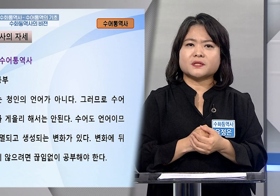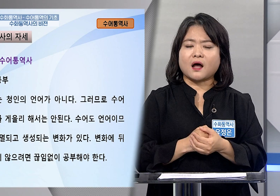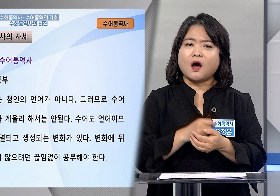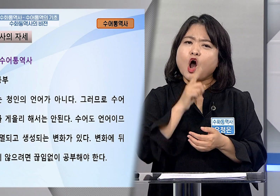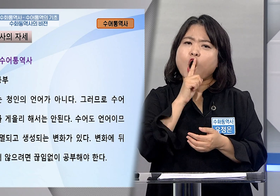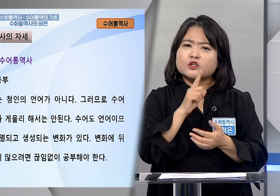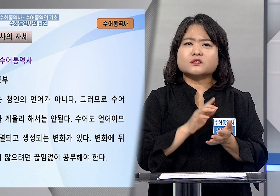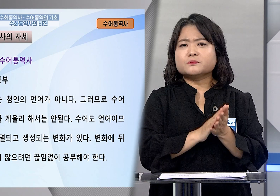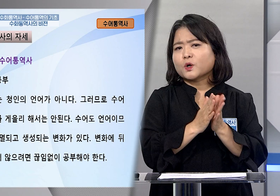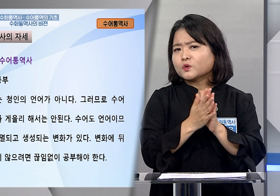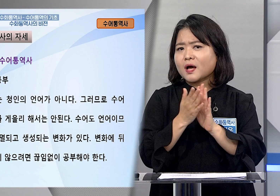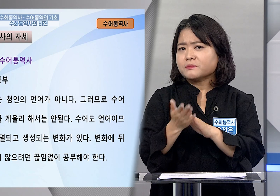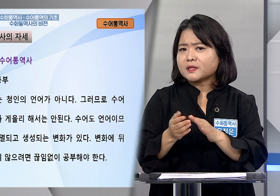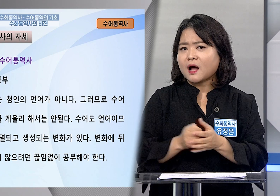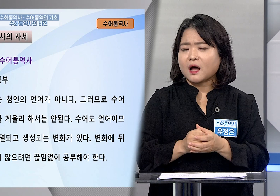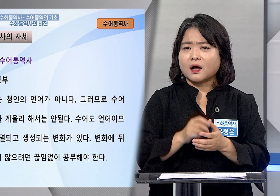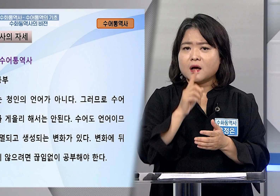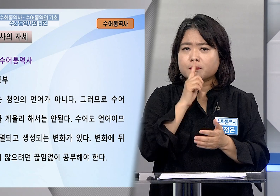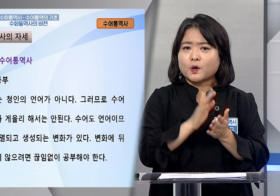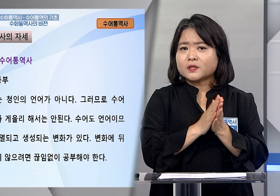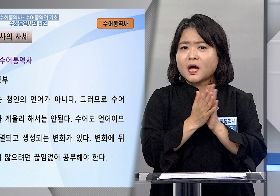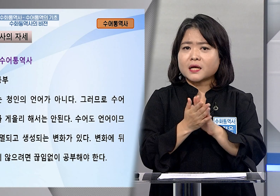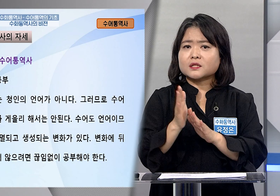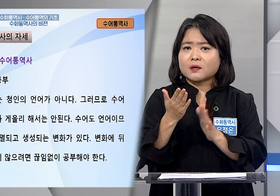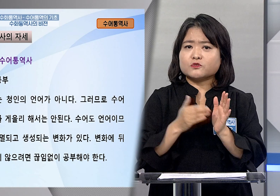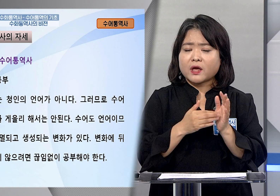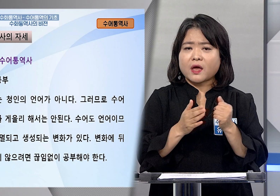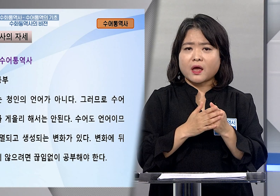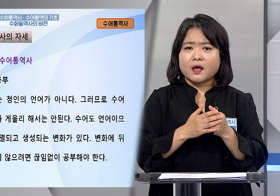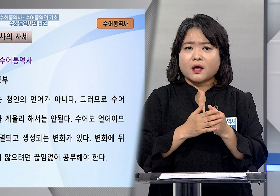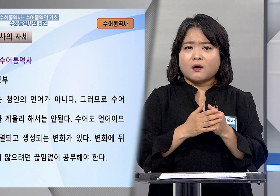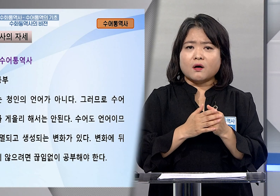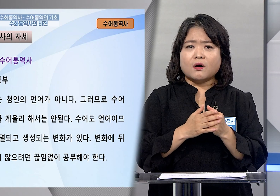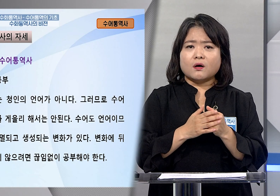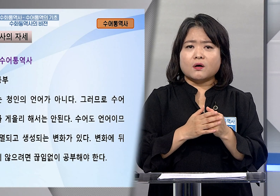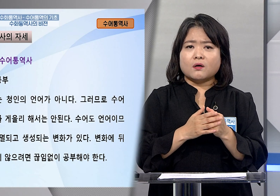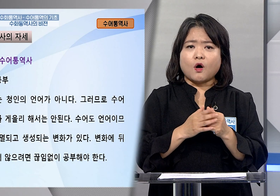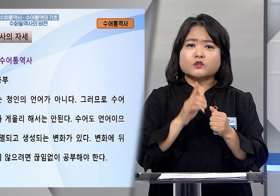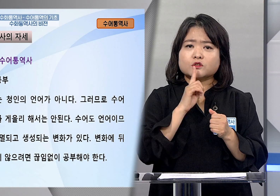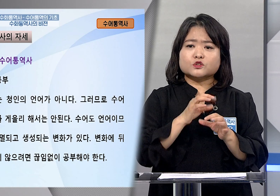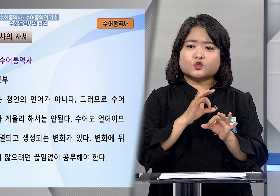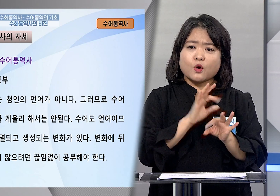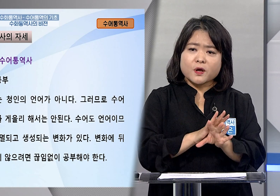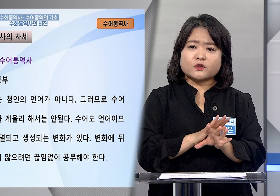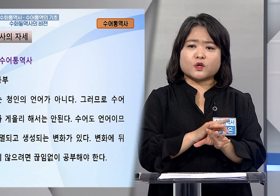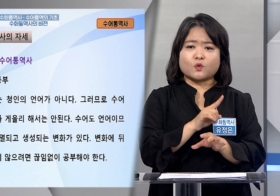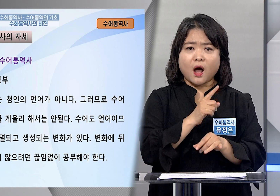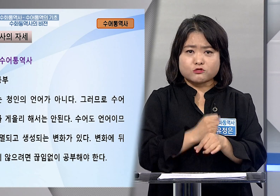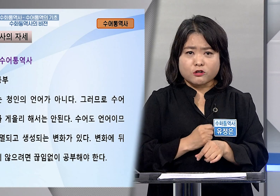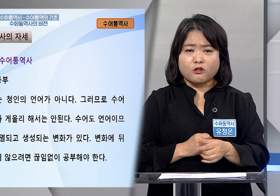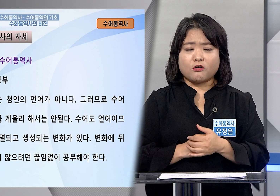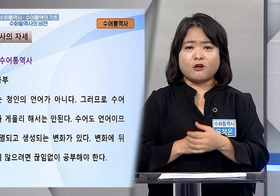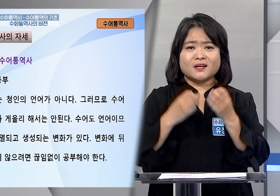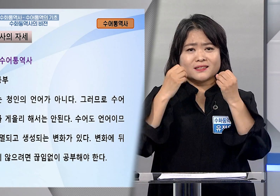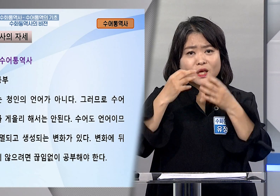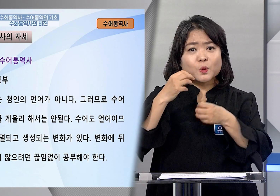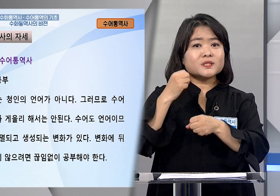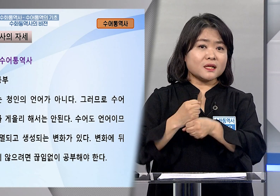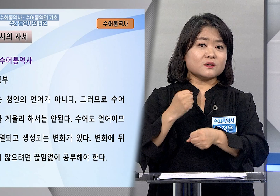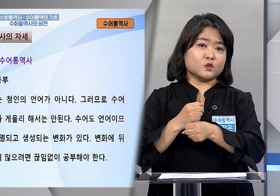안타깝습니다. 언어는 변화합니다. 변화하기 때문에 언어는 소멸되기도 하고요. 새로